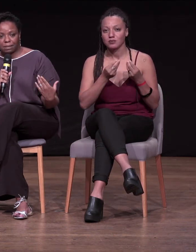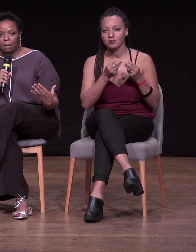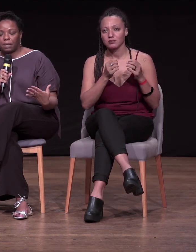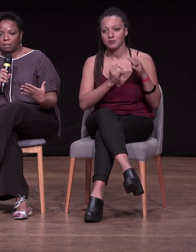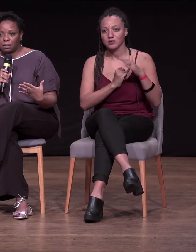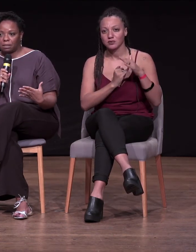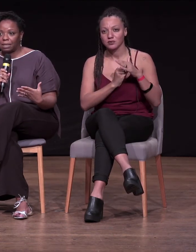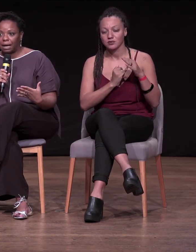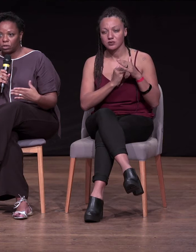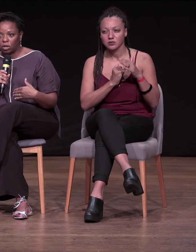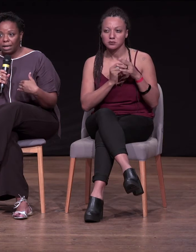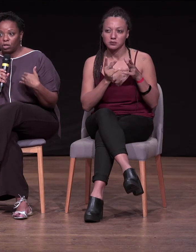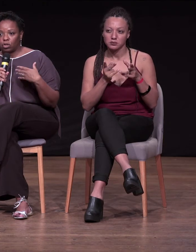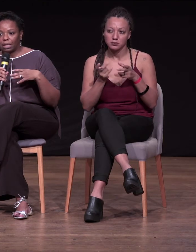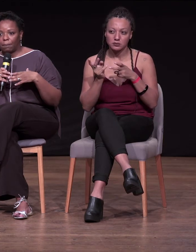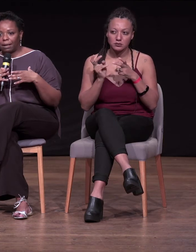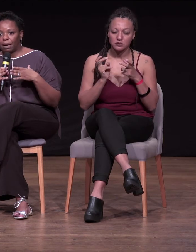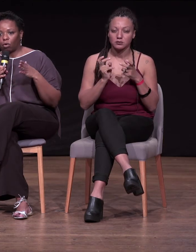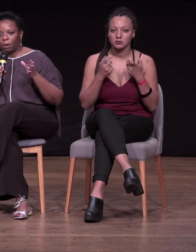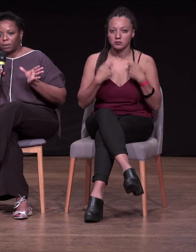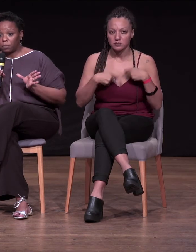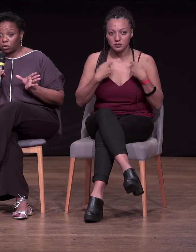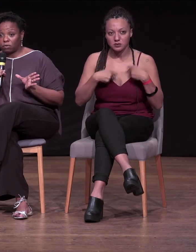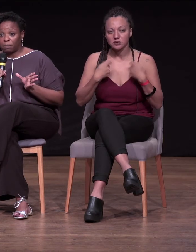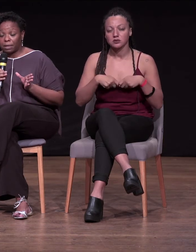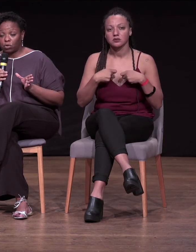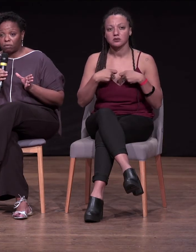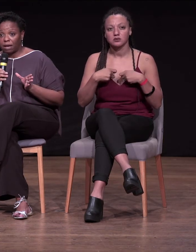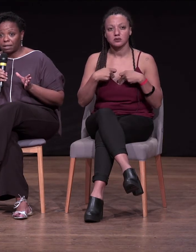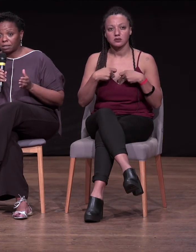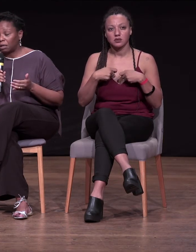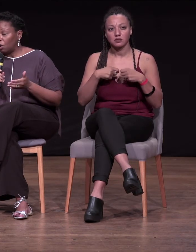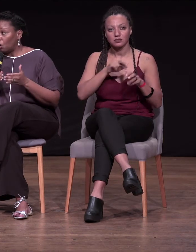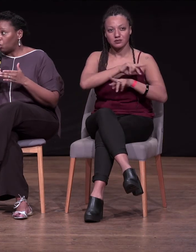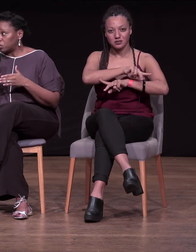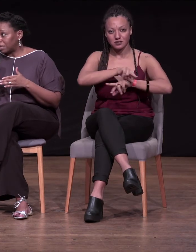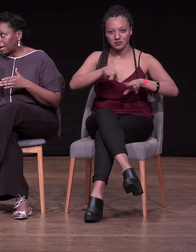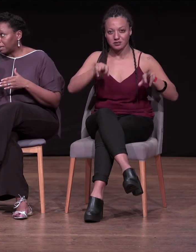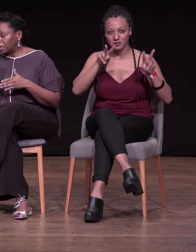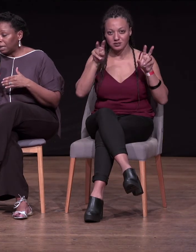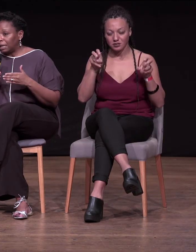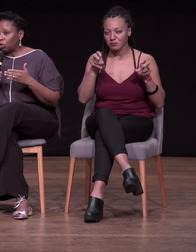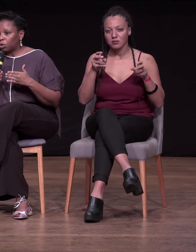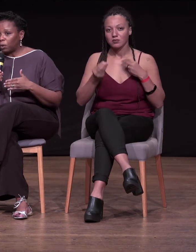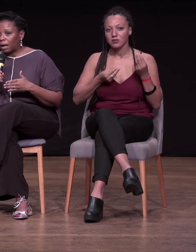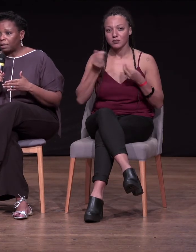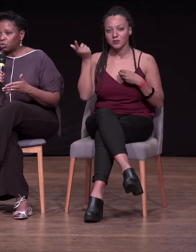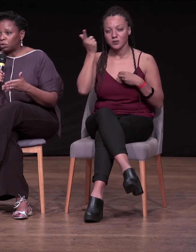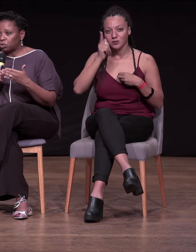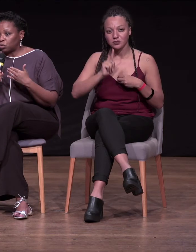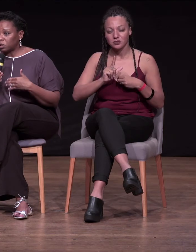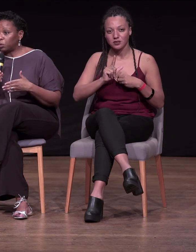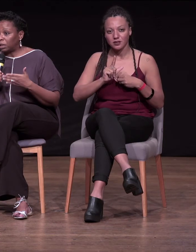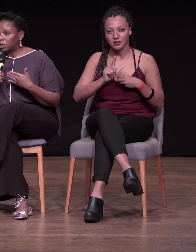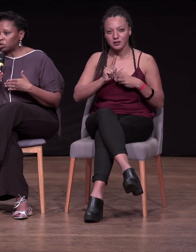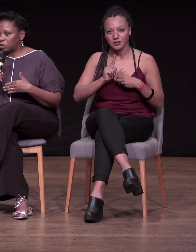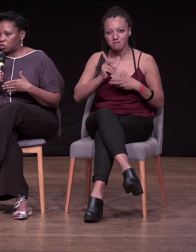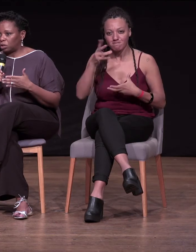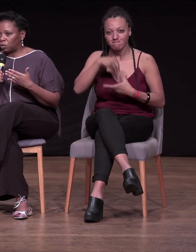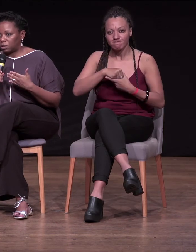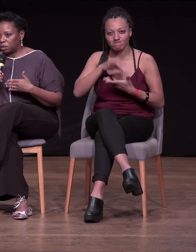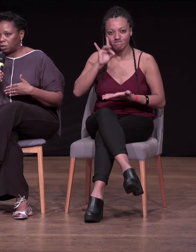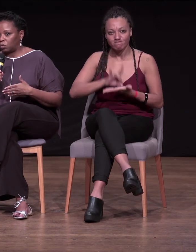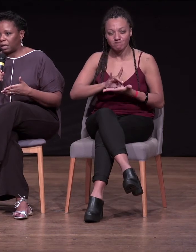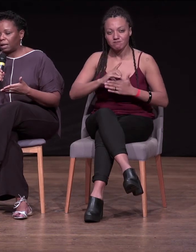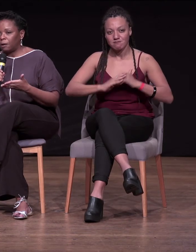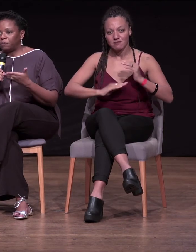que percebe a necessidade de trabalhar com uma perspectiva mais diversa, consegue incorporar isso em suas políticas de